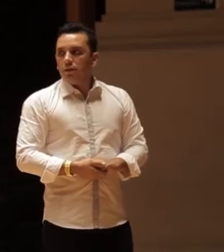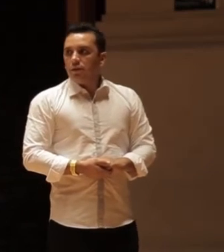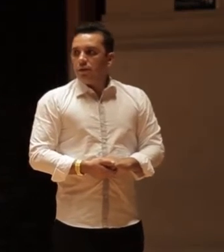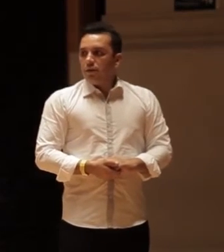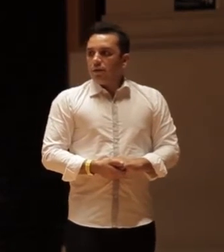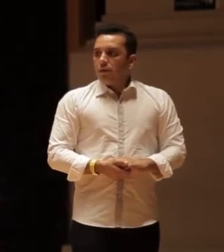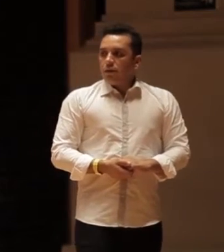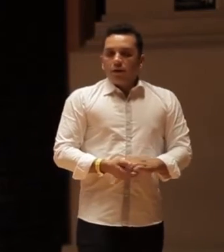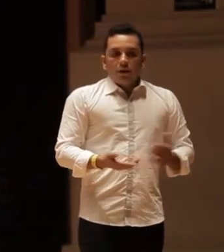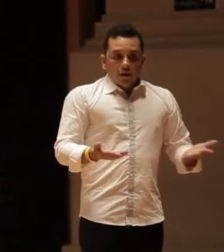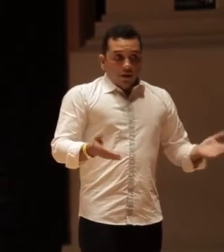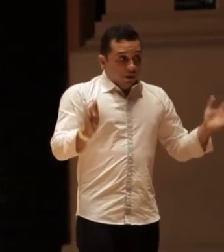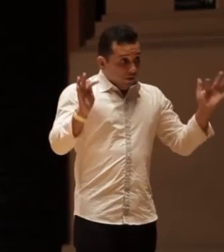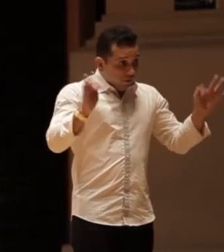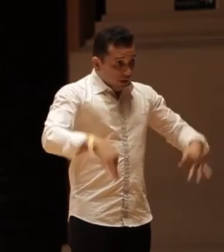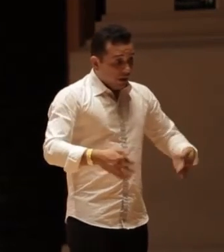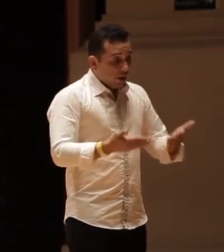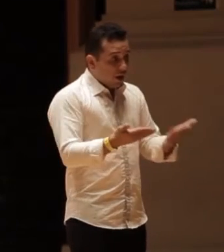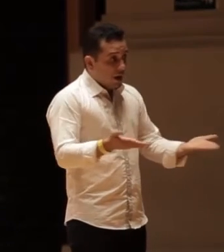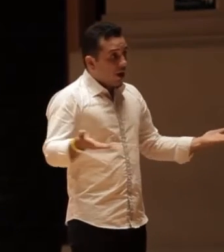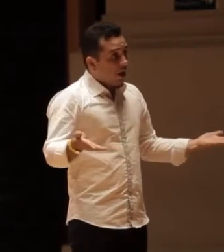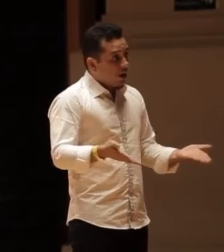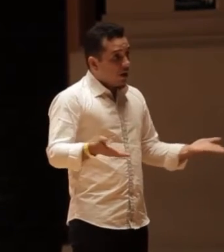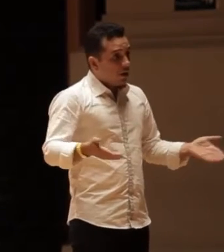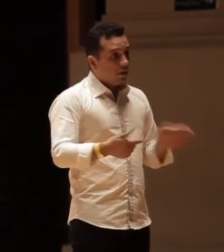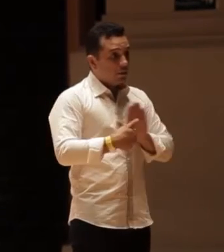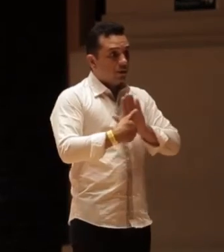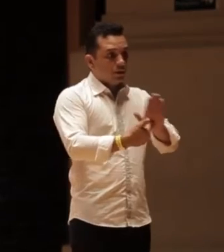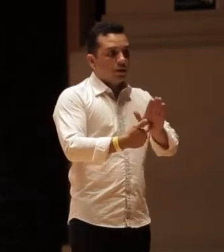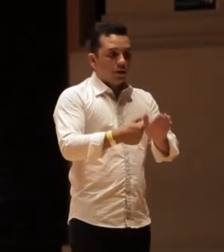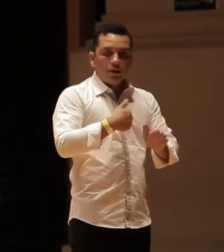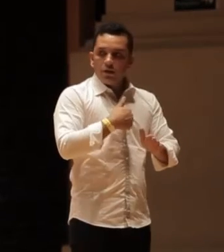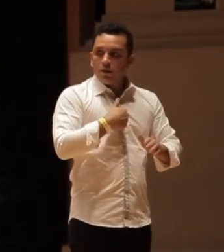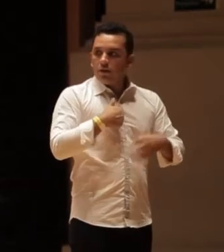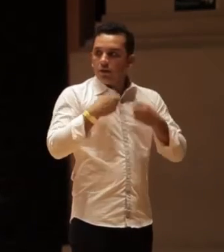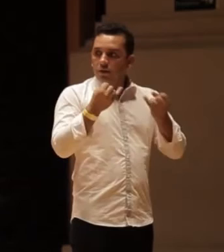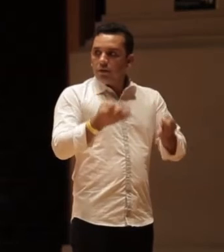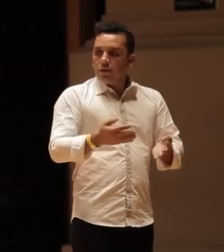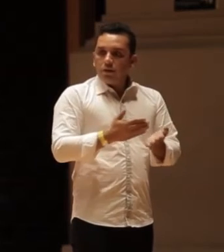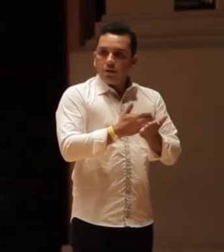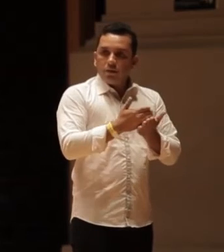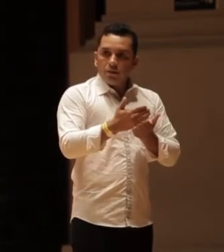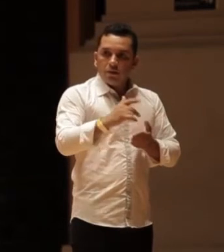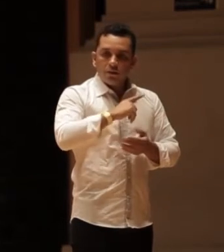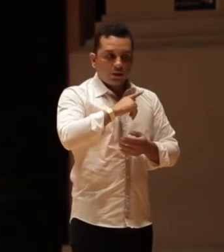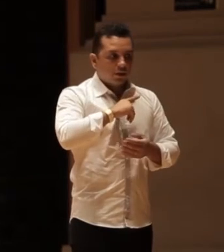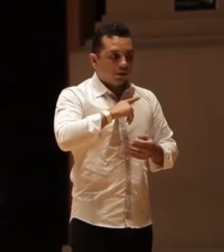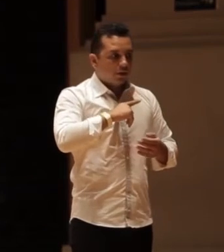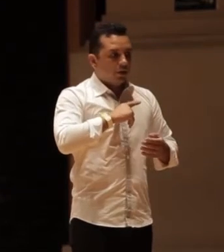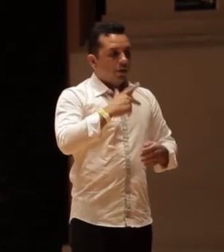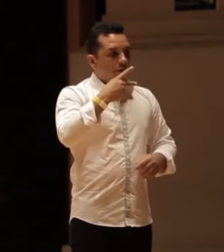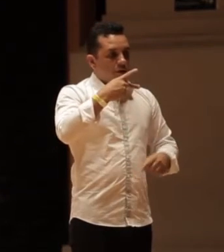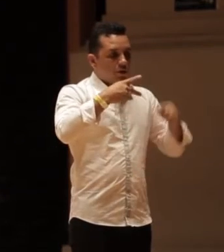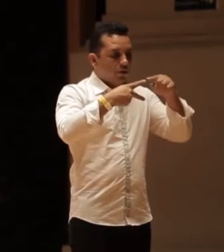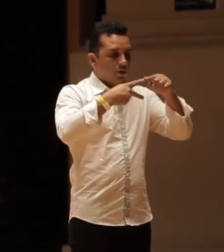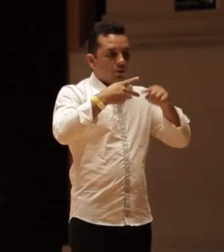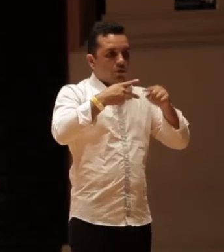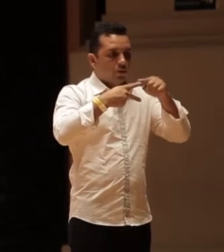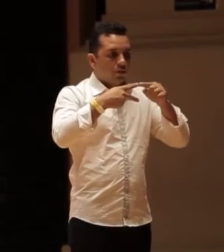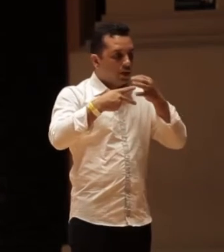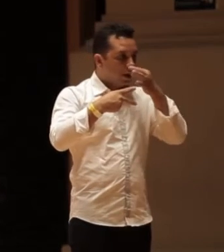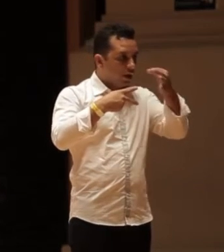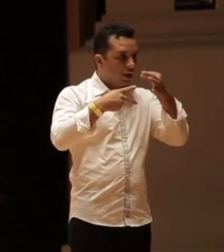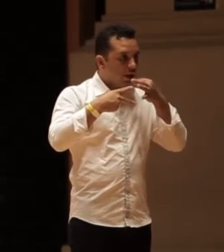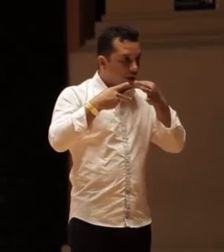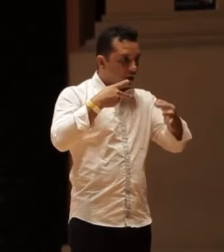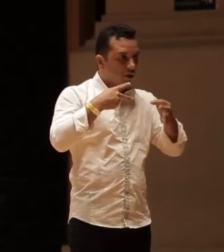por fim para finalizar pra mostrar o seguinte eu falei no início você tinha duas críticas comuns é um problema do